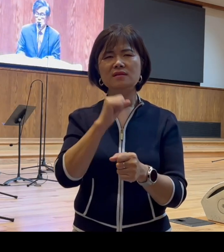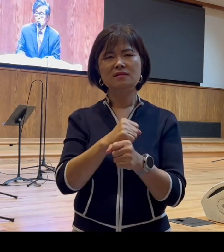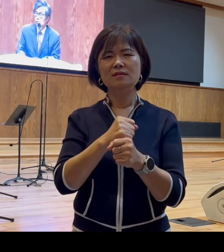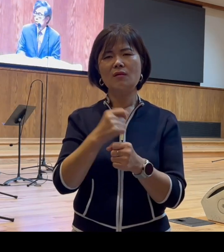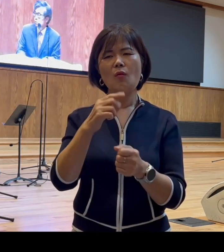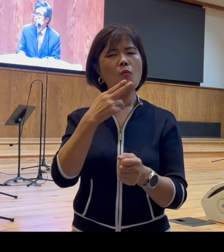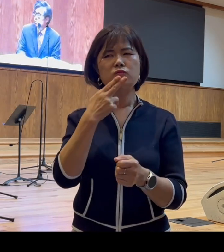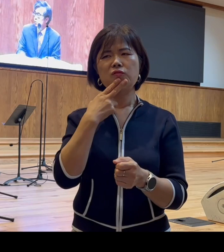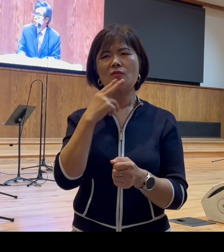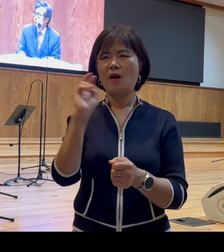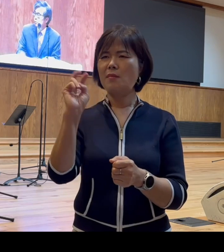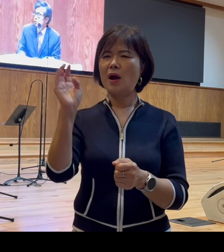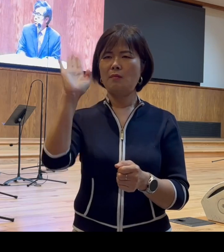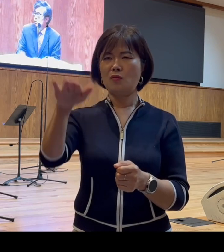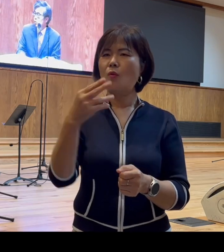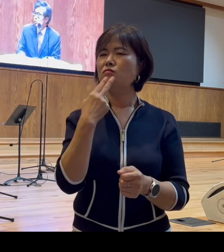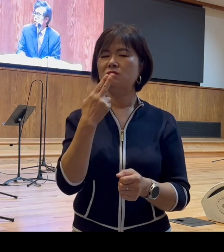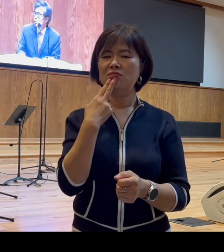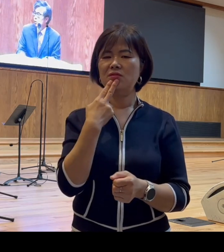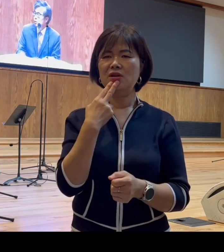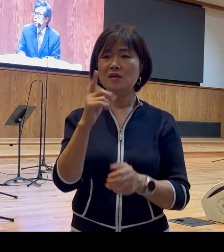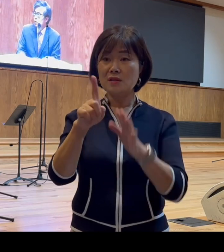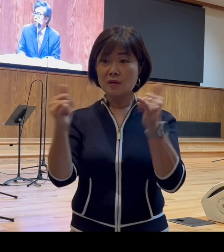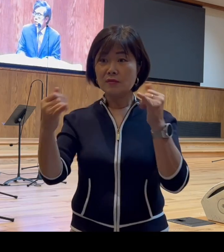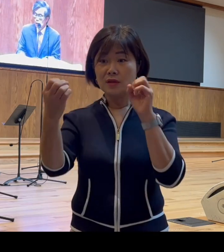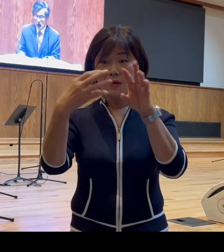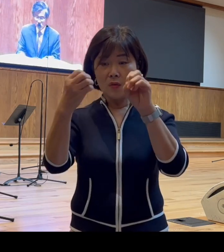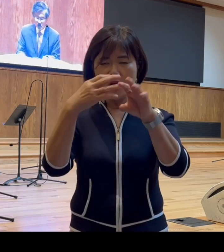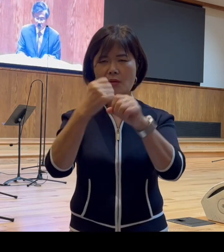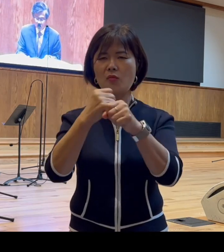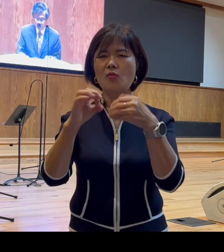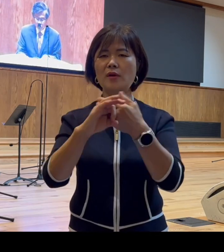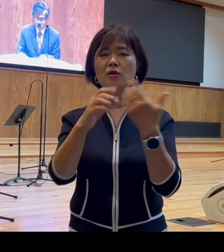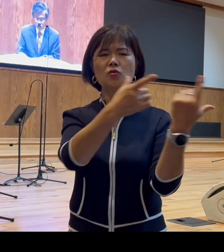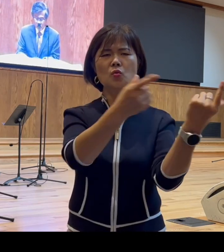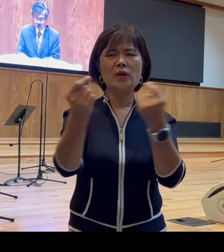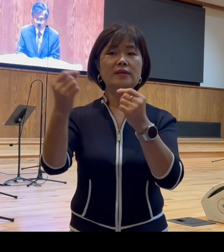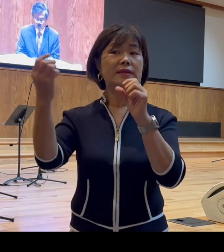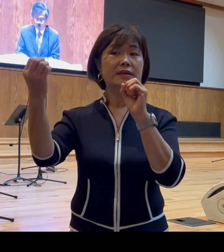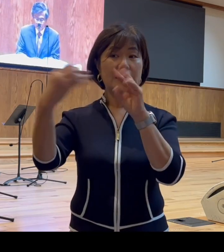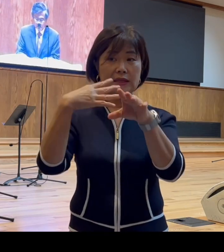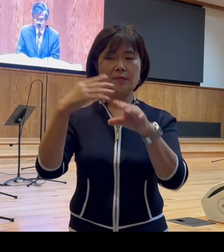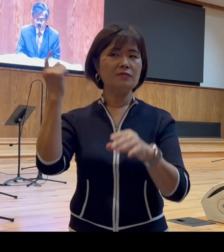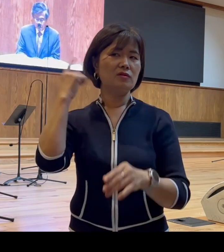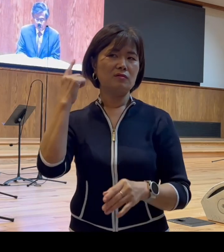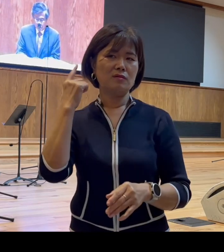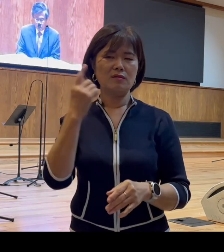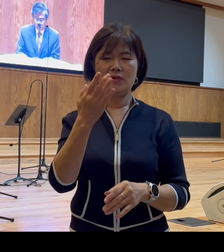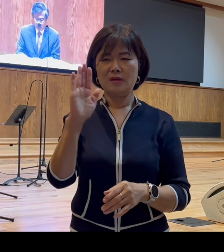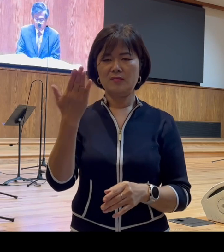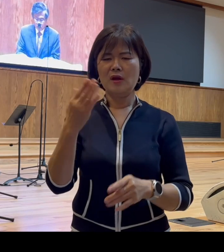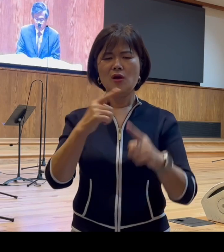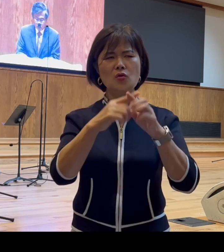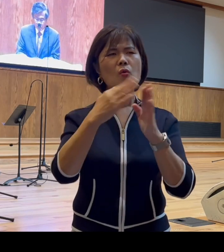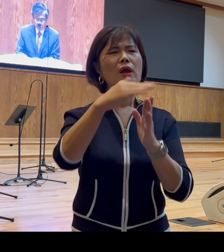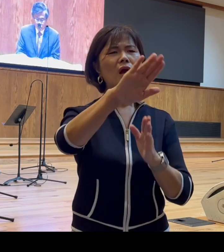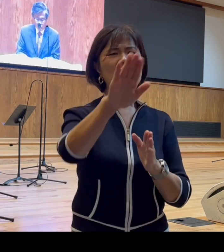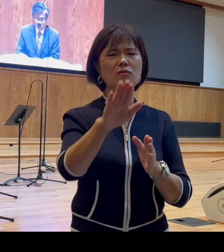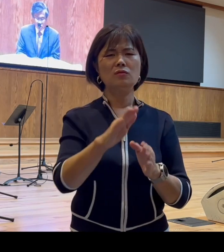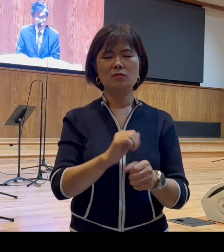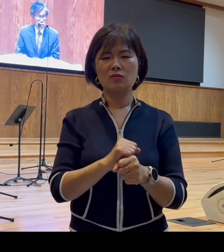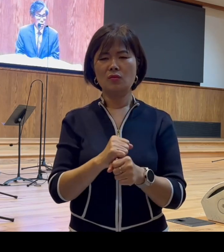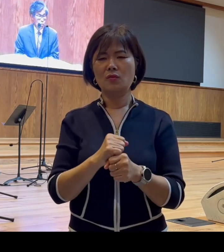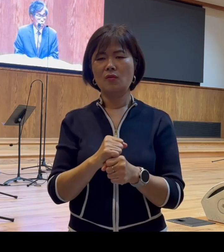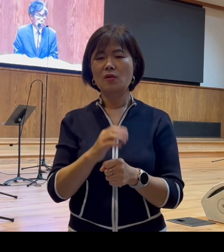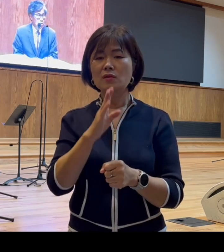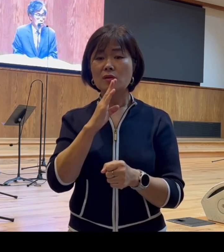있습니다. 그분들을 붙잡고 인터뷰를 해보면 그 한결같은 대답을 들을 수 있는데, 교회에 가도 얻을 게